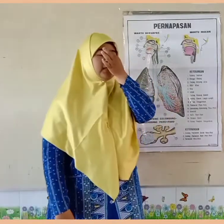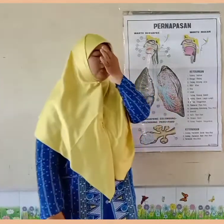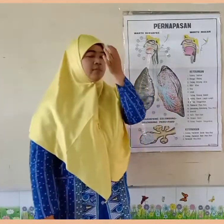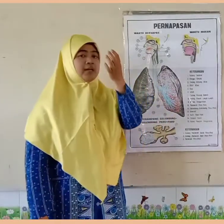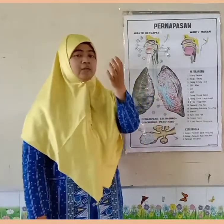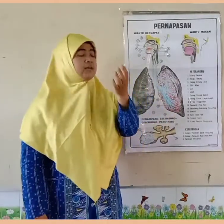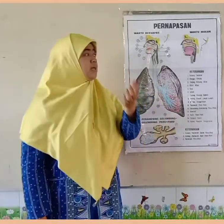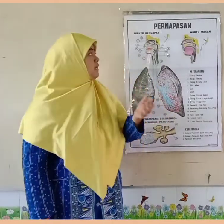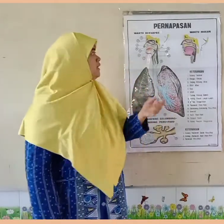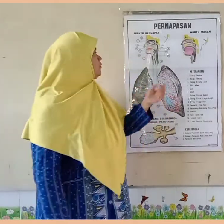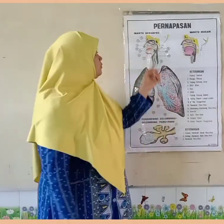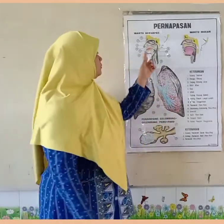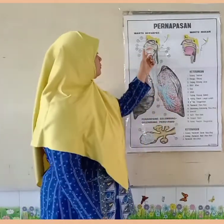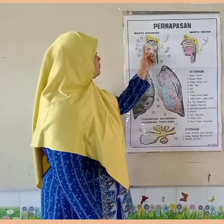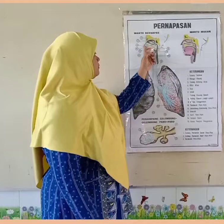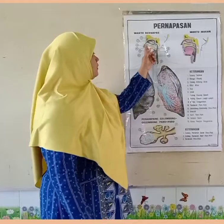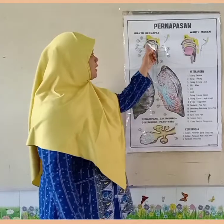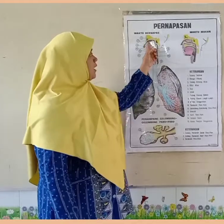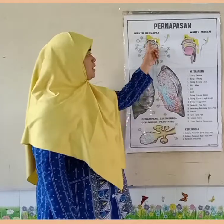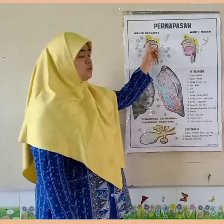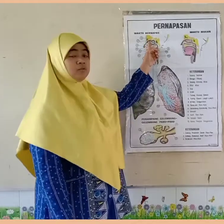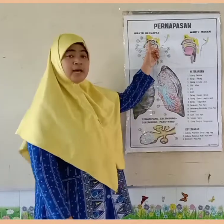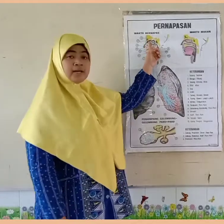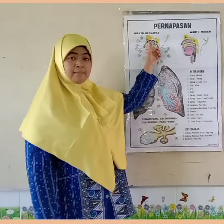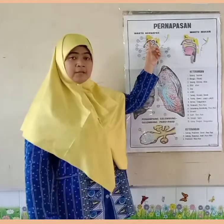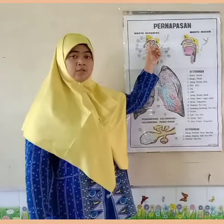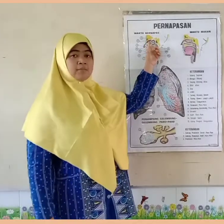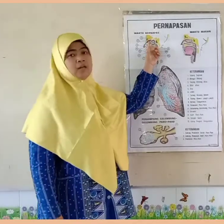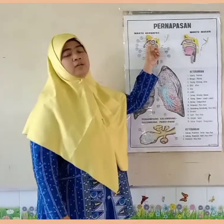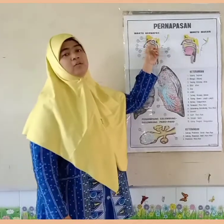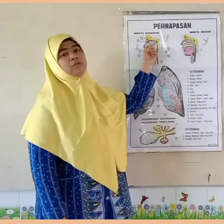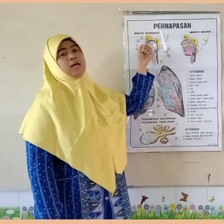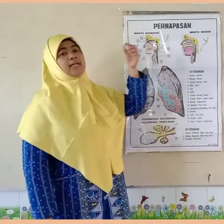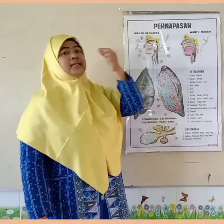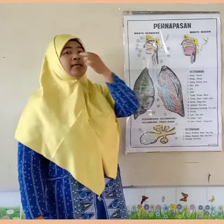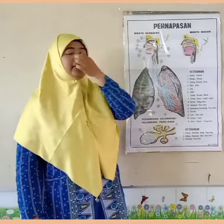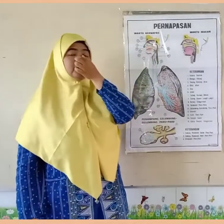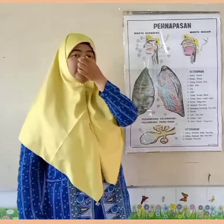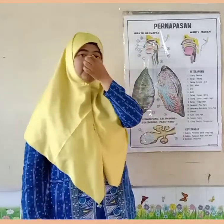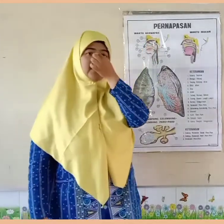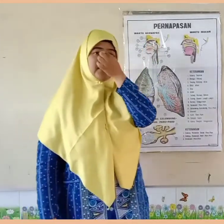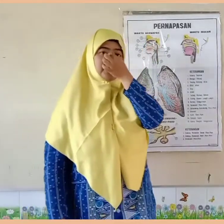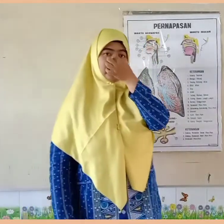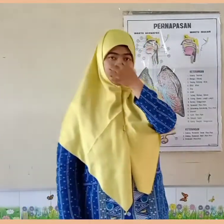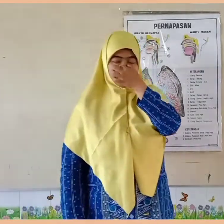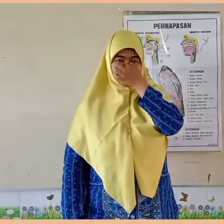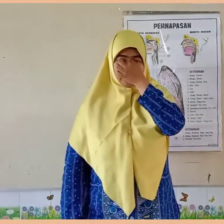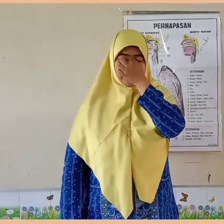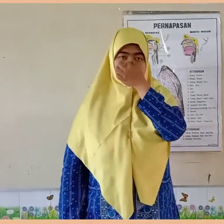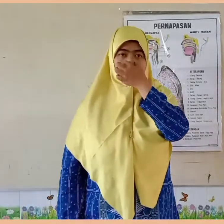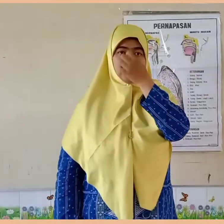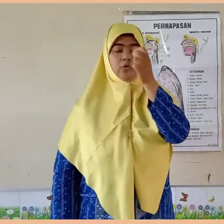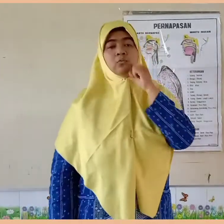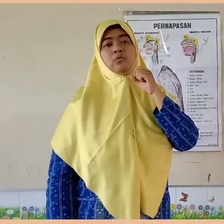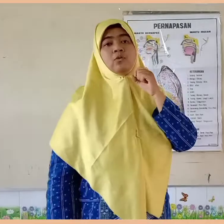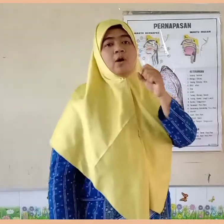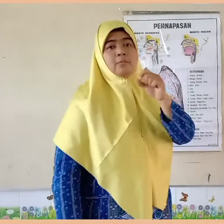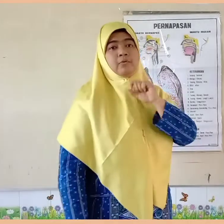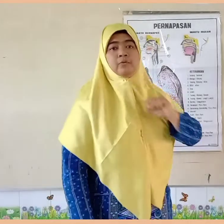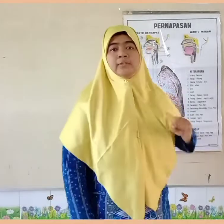Dihirup melalui hidung, ya. Udara masuk melalui hidung. Di hidung ini, coba perhatikan hidungmu. Guru